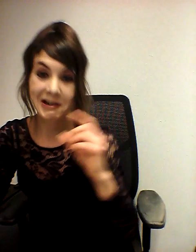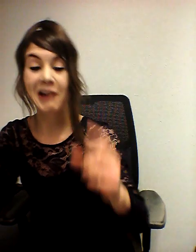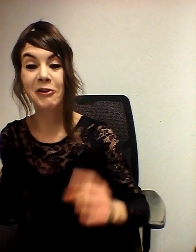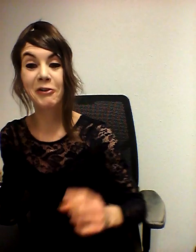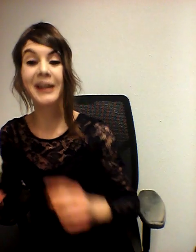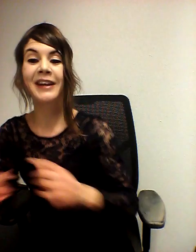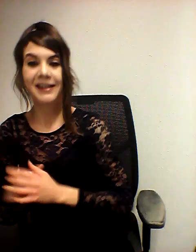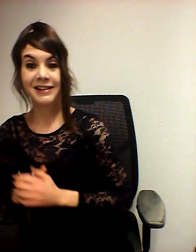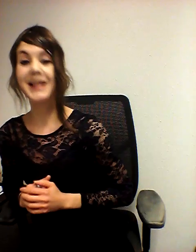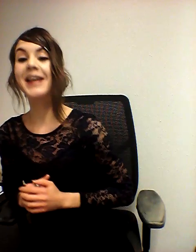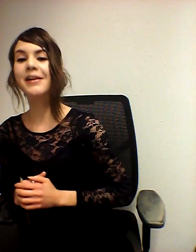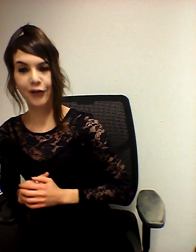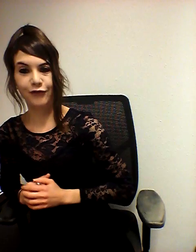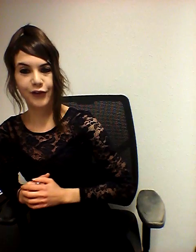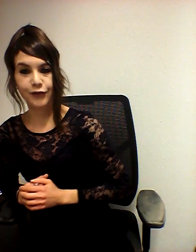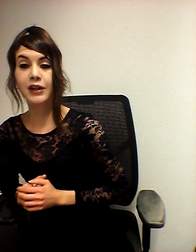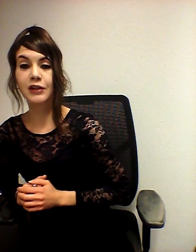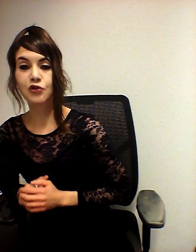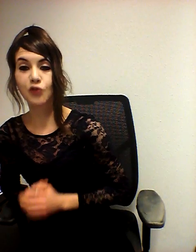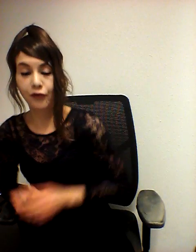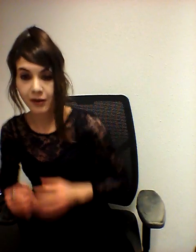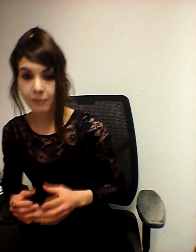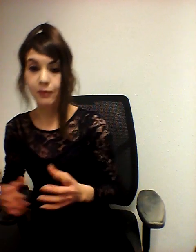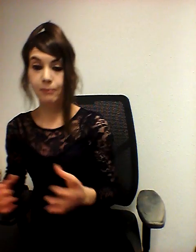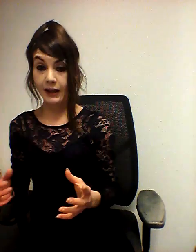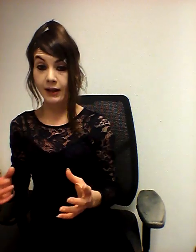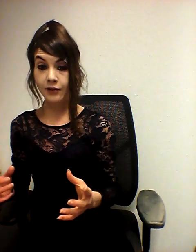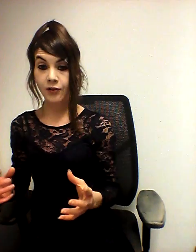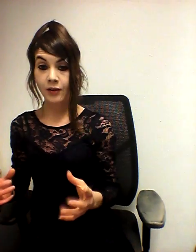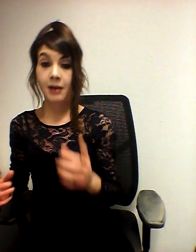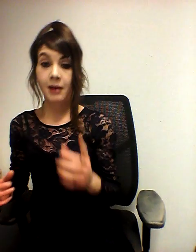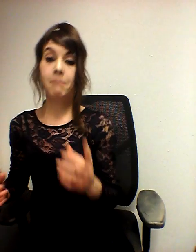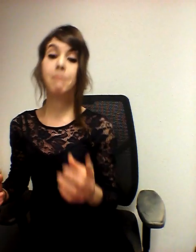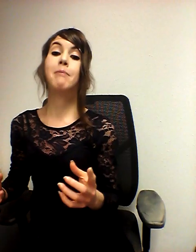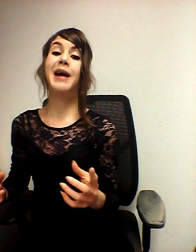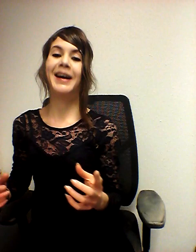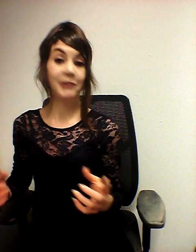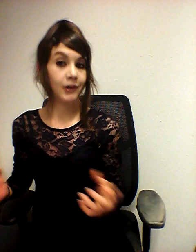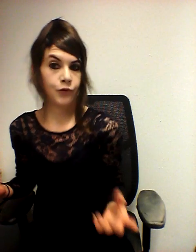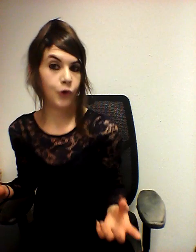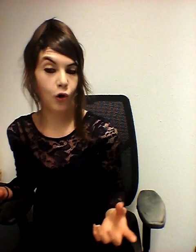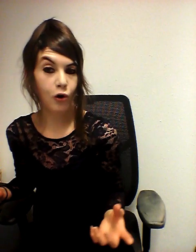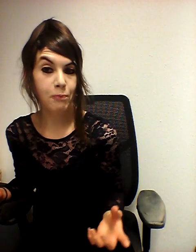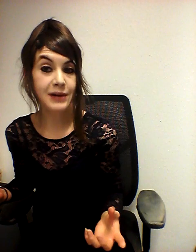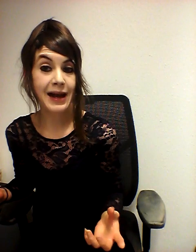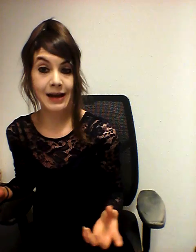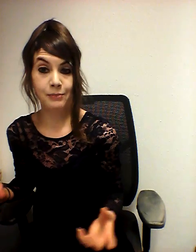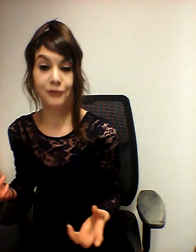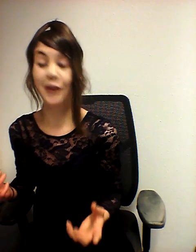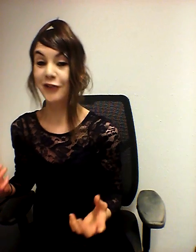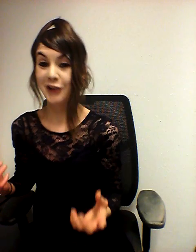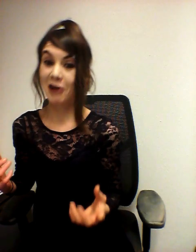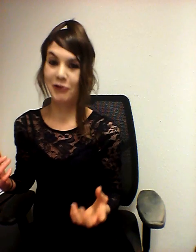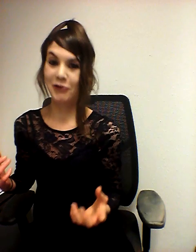calori leverende voedingsstoffen beperkt maar de opname van calori